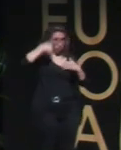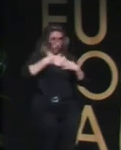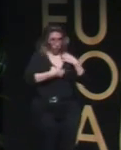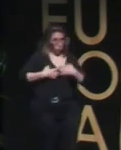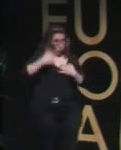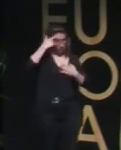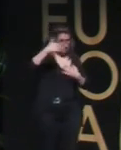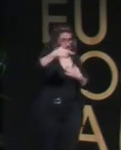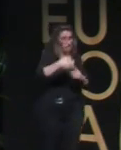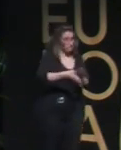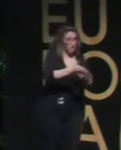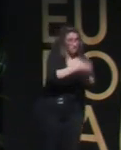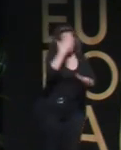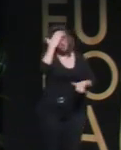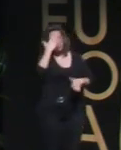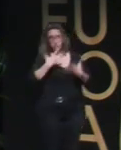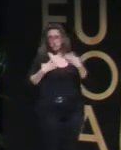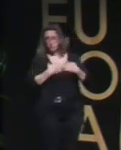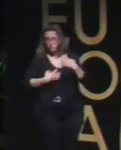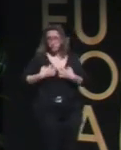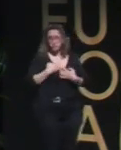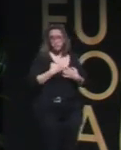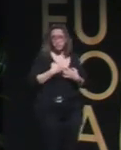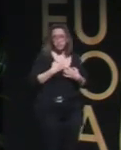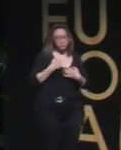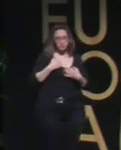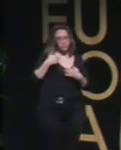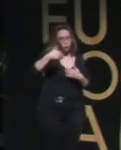porque nosotros lo hemos pasado y no queremos que pase en lo que hemos pasado, que lo que hacemos es